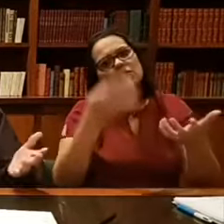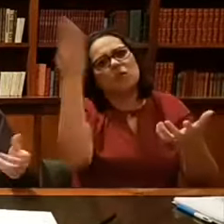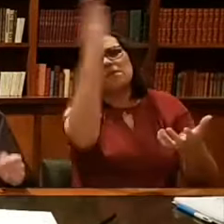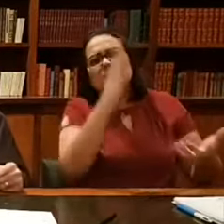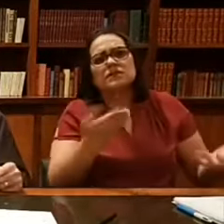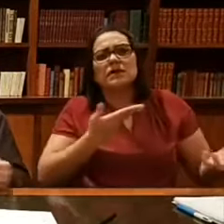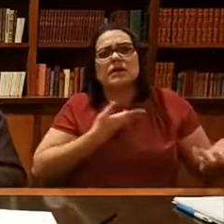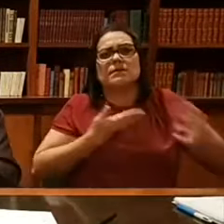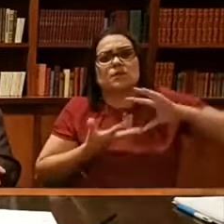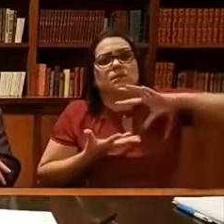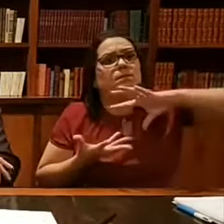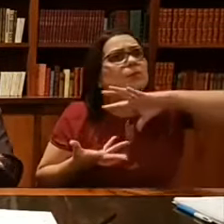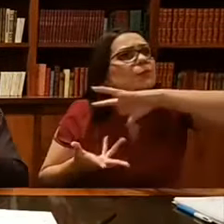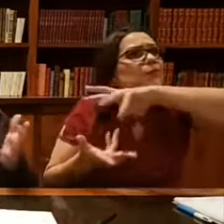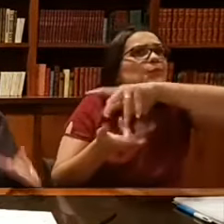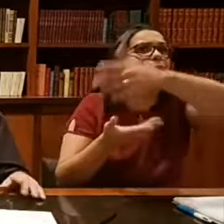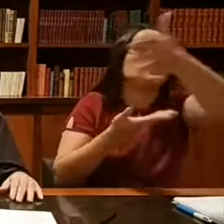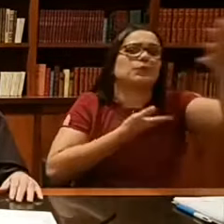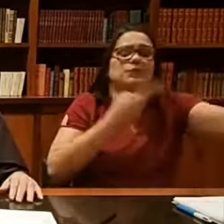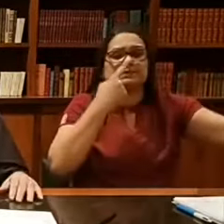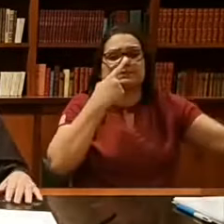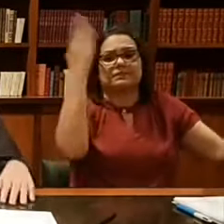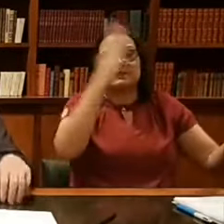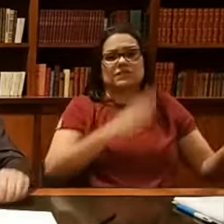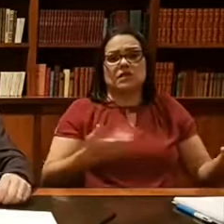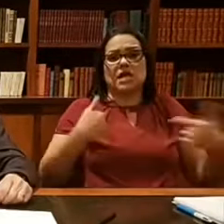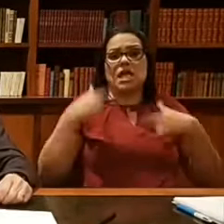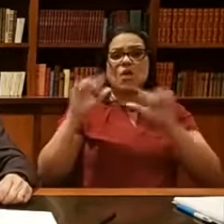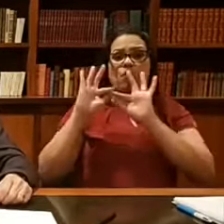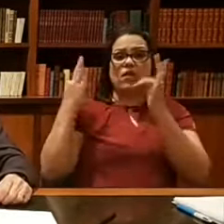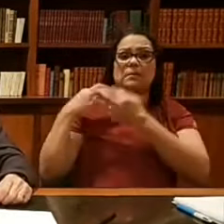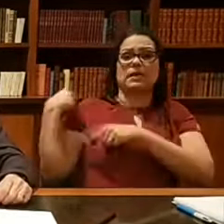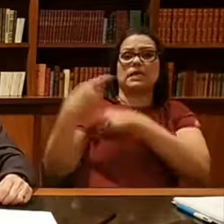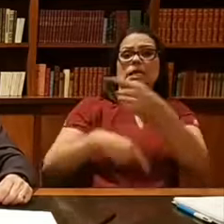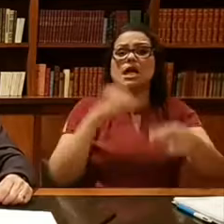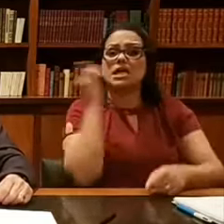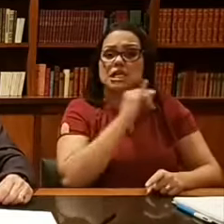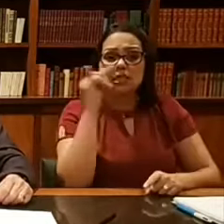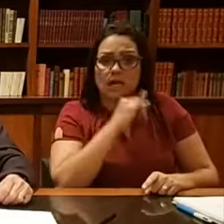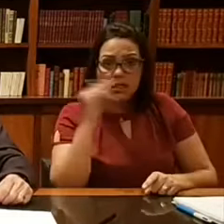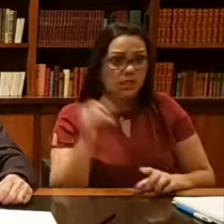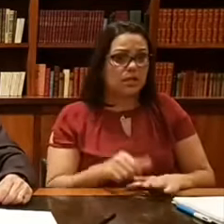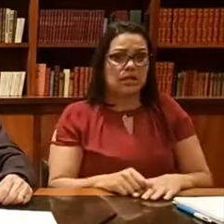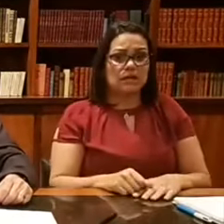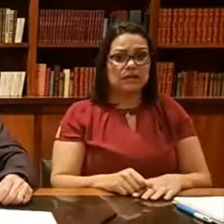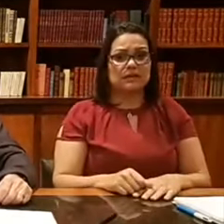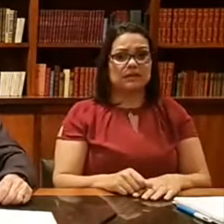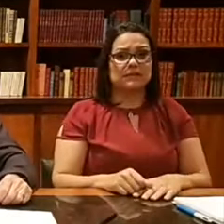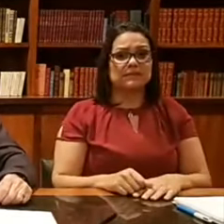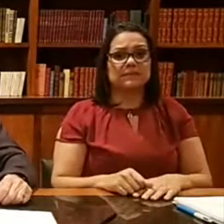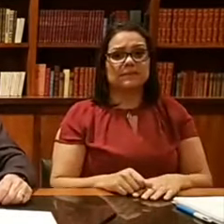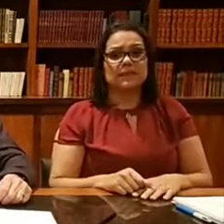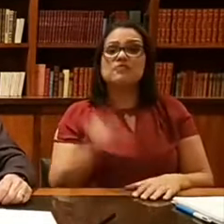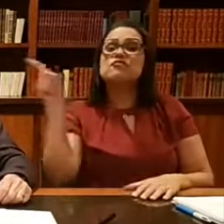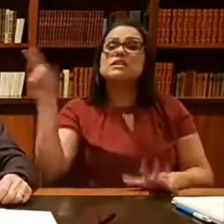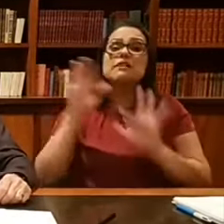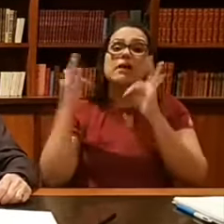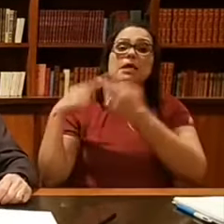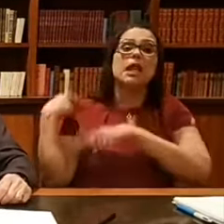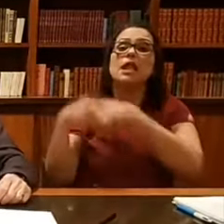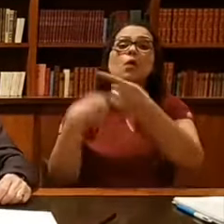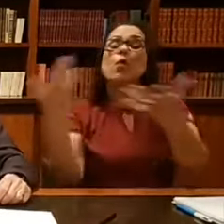mundo todo, um país que tem quanto é tipo de raça aqui. Eu sou descendente italiano, você é o quê? Não sei. Um montão de coisa aí. Um